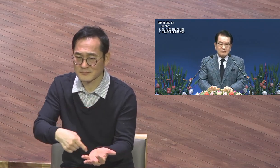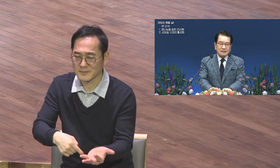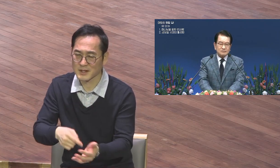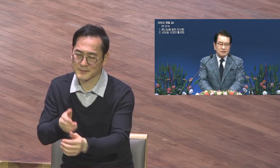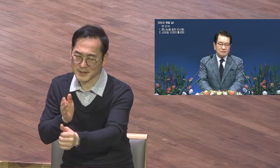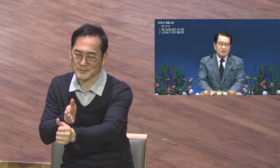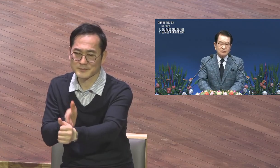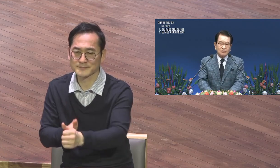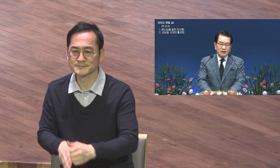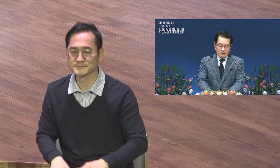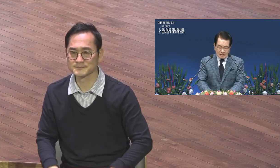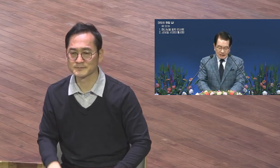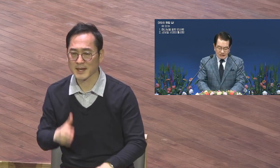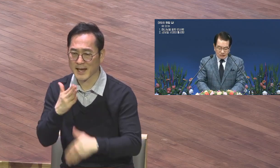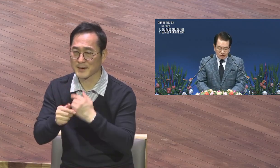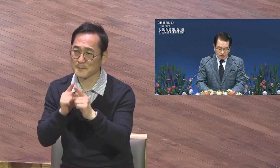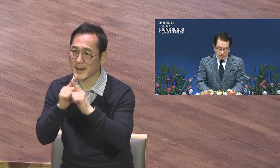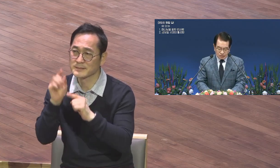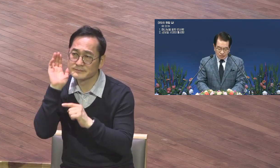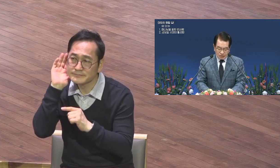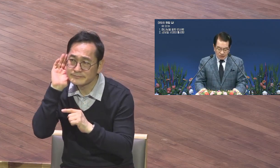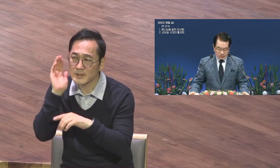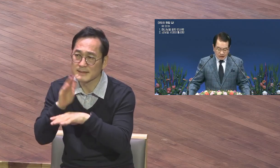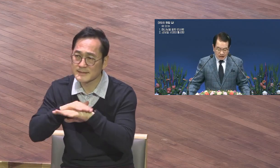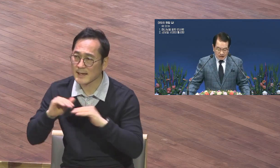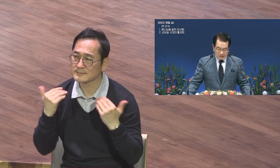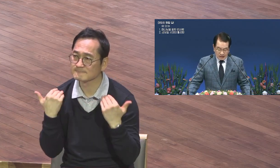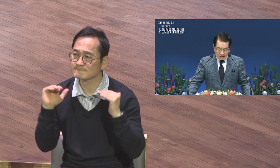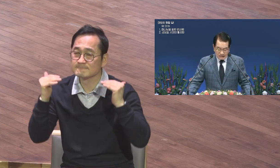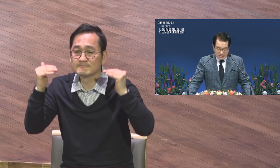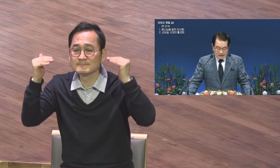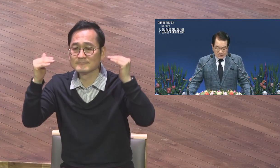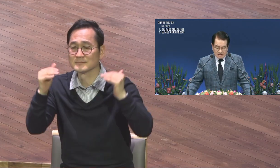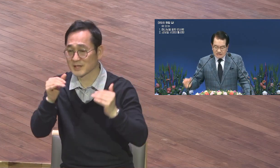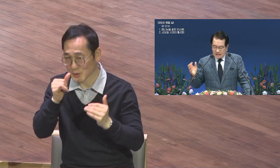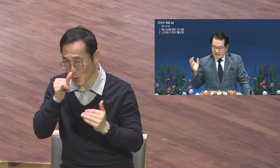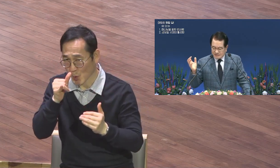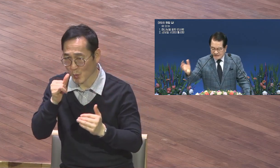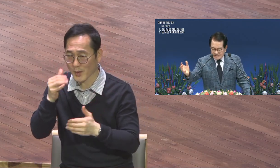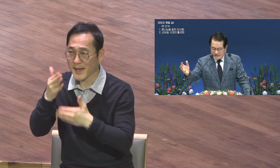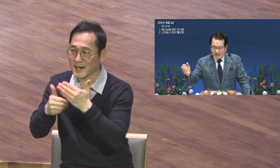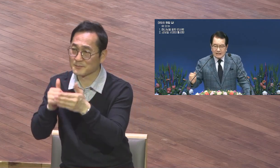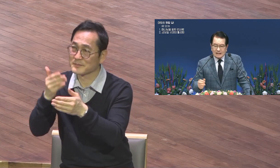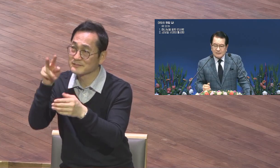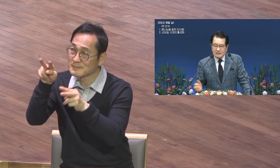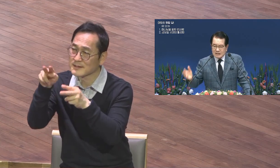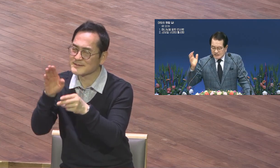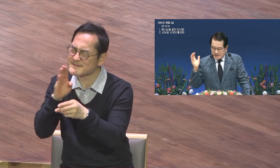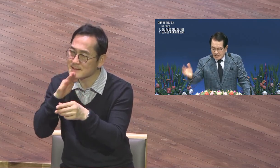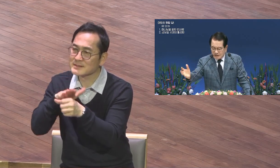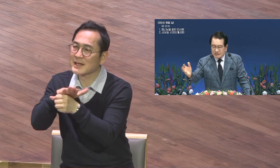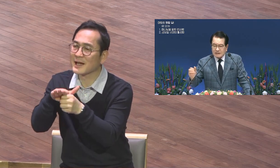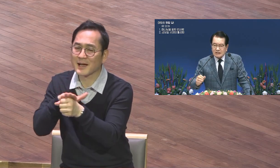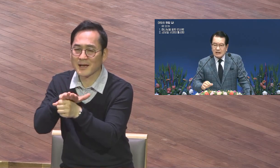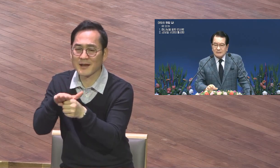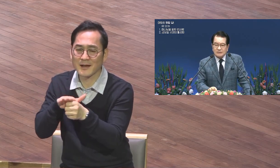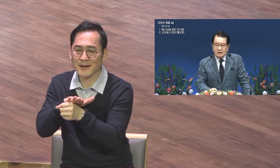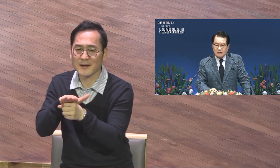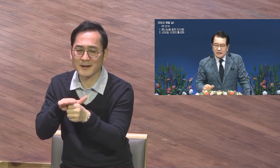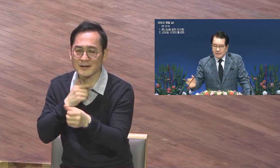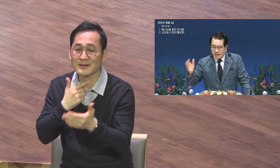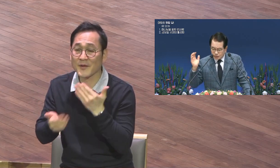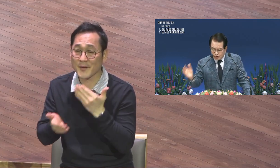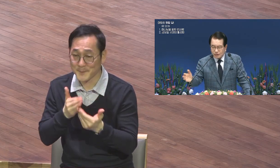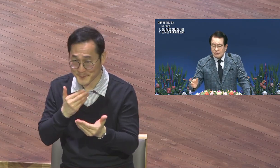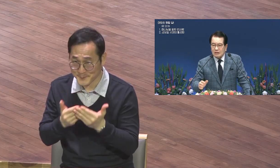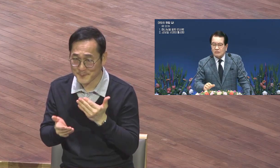하나님 말씀처럼 듣고 잘 양육할 수 있도록 하나님을 향한 찐 사랑 진짜 하나님을 색을 들여서 하나님을